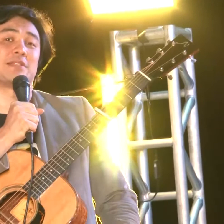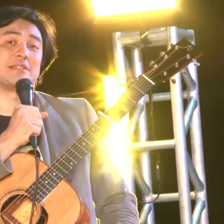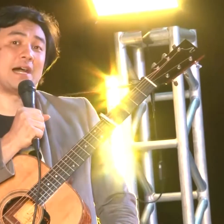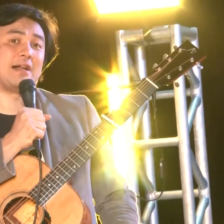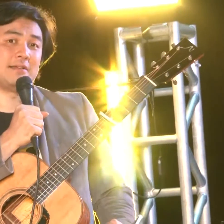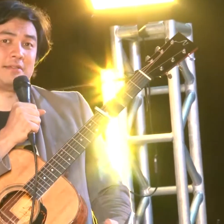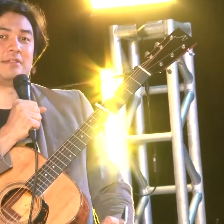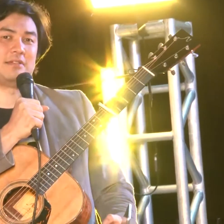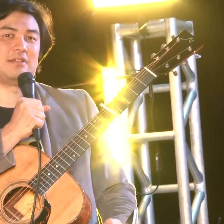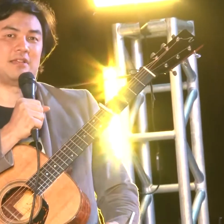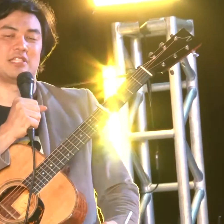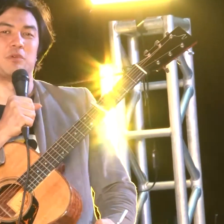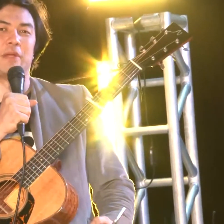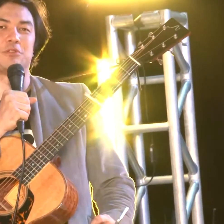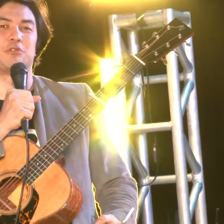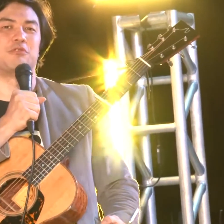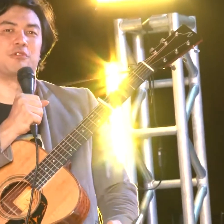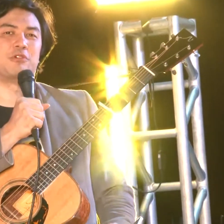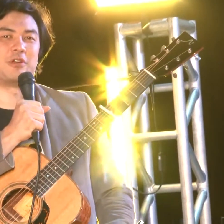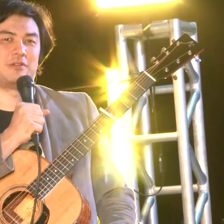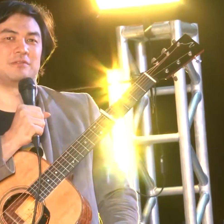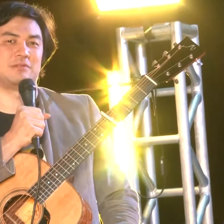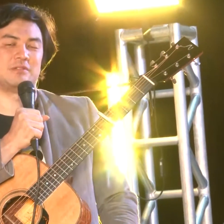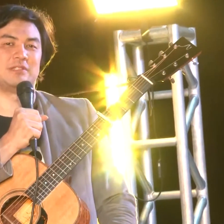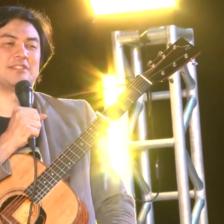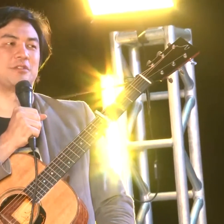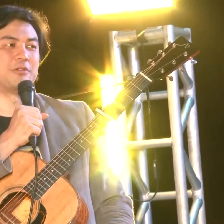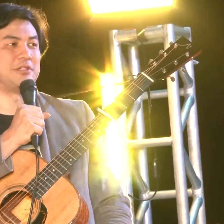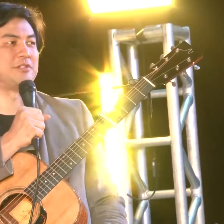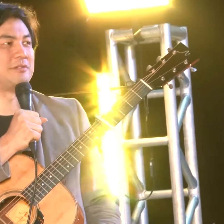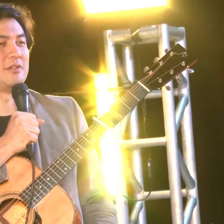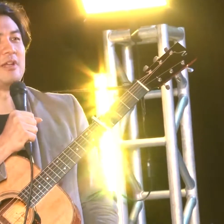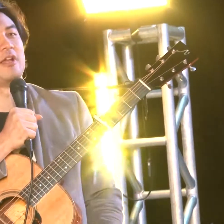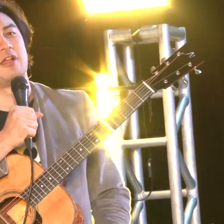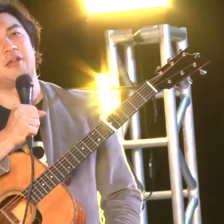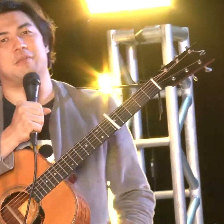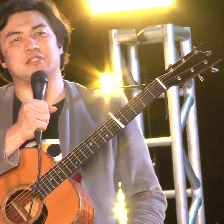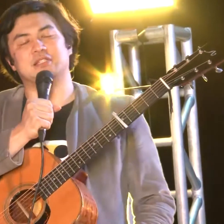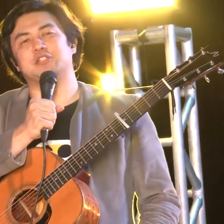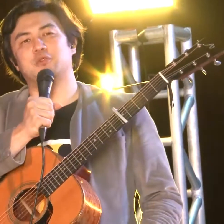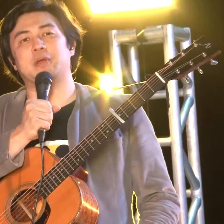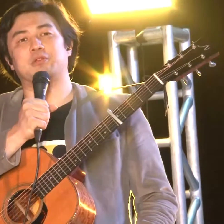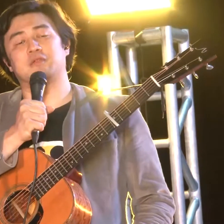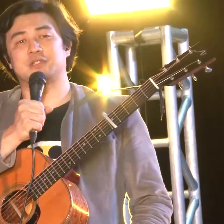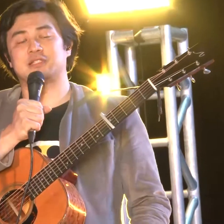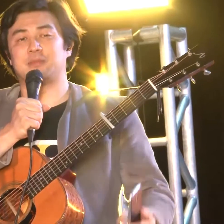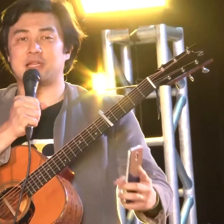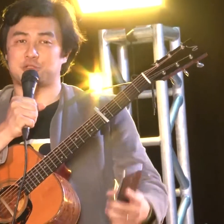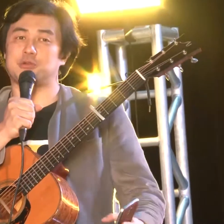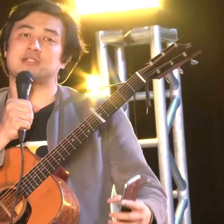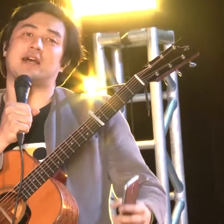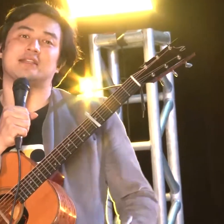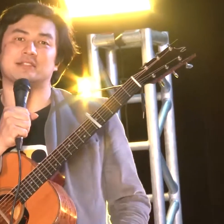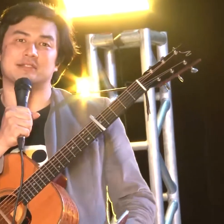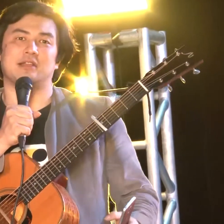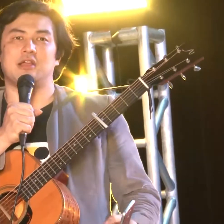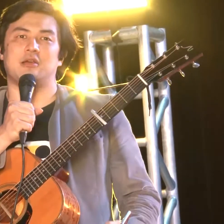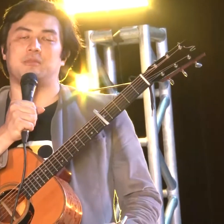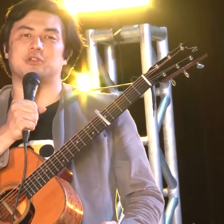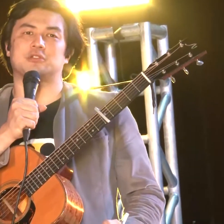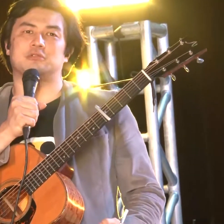vai começar esse momento de louvor nessa noite. Mas que seja um momento que vocês também, nas suas